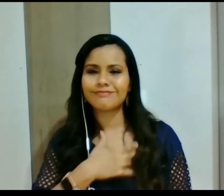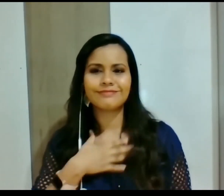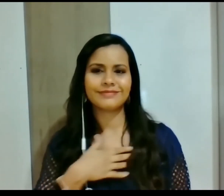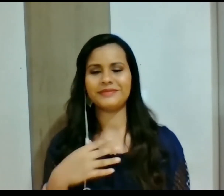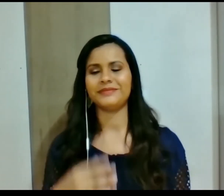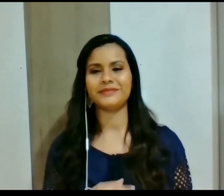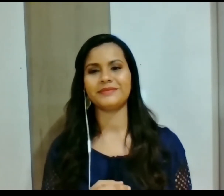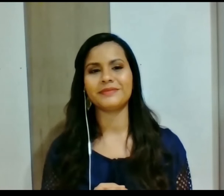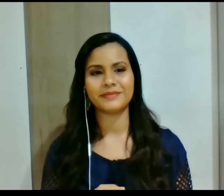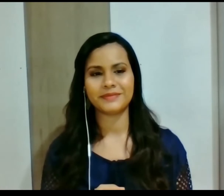Eu gostei demais do curso.